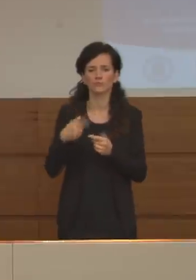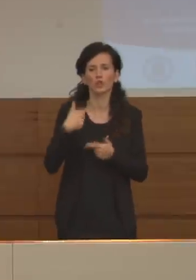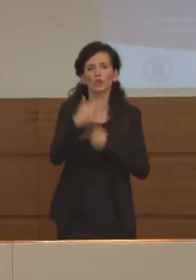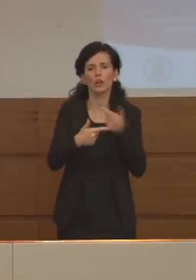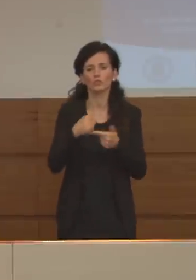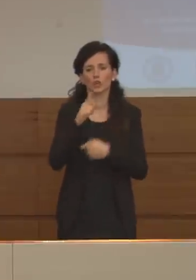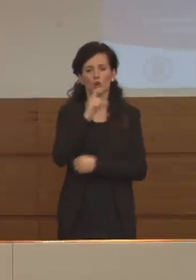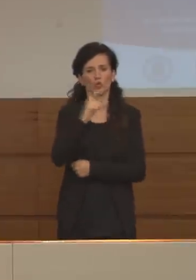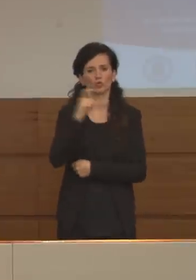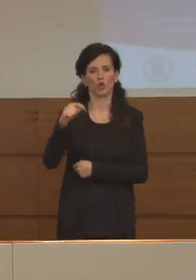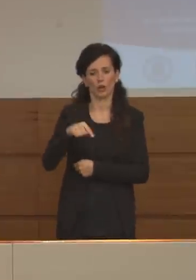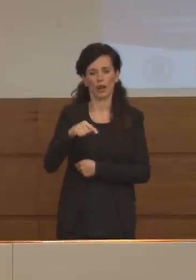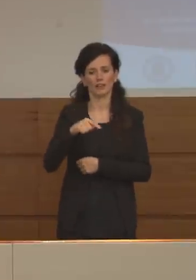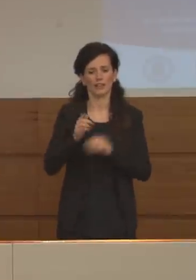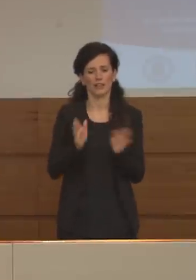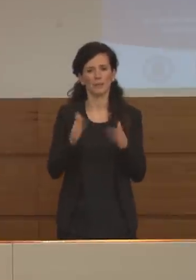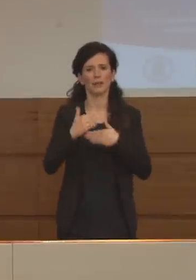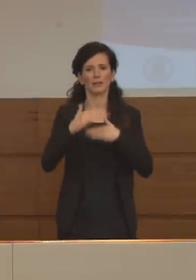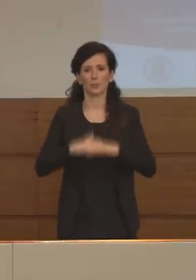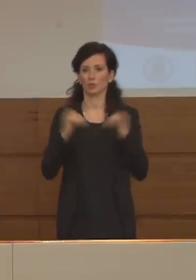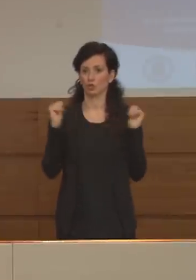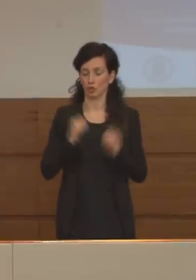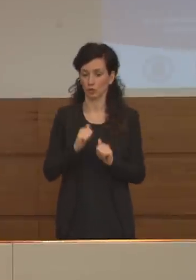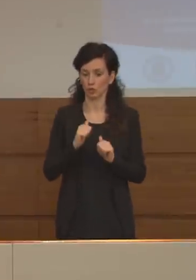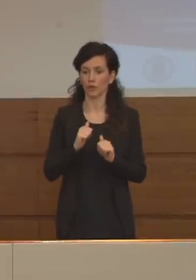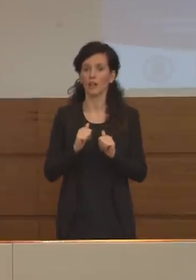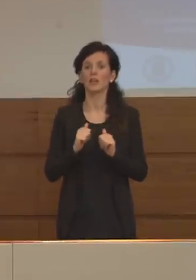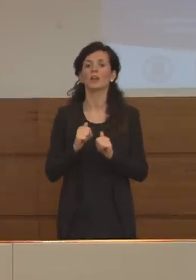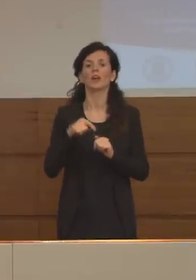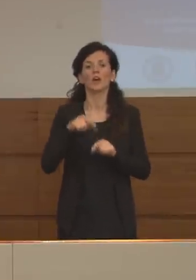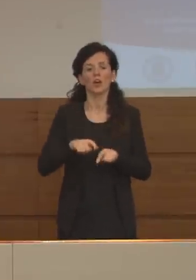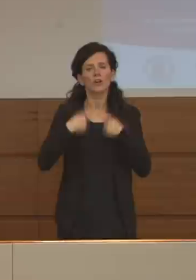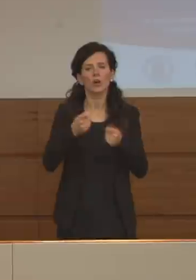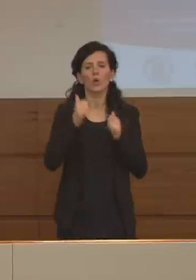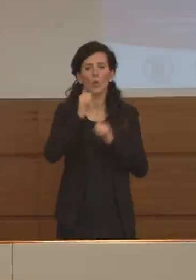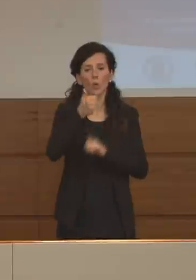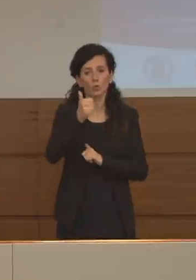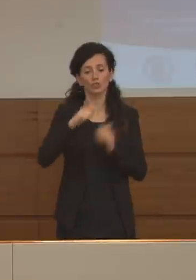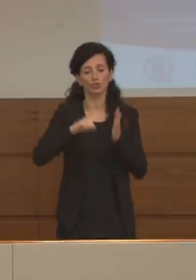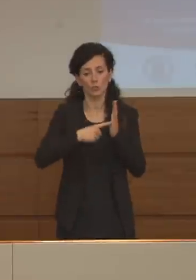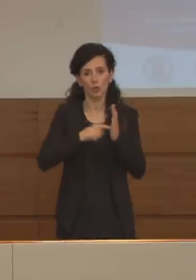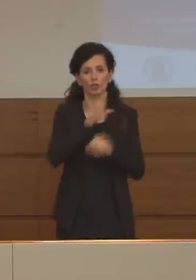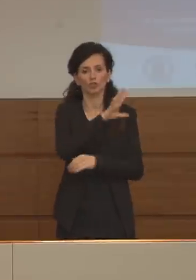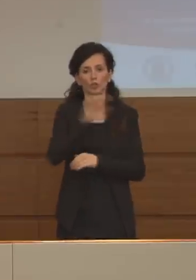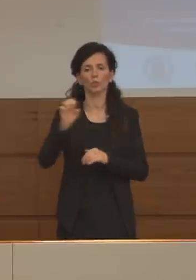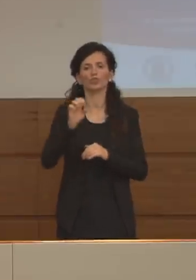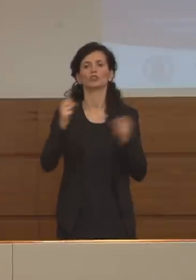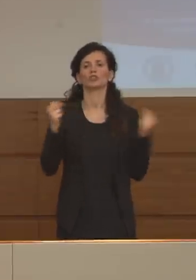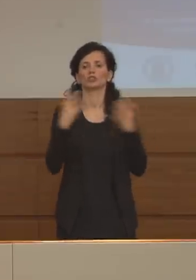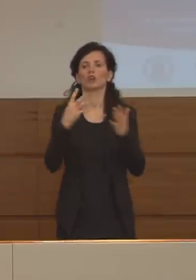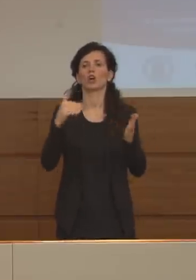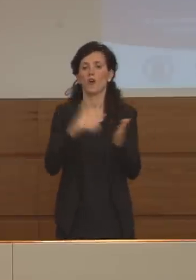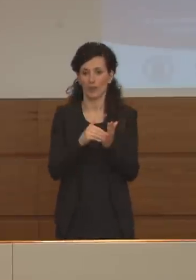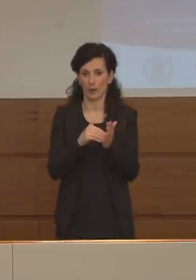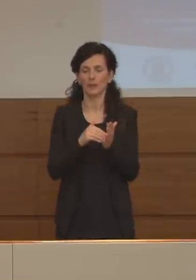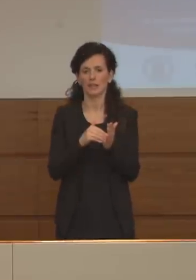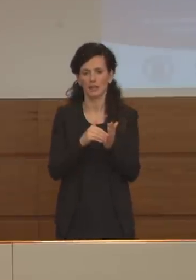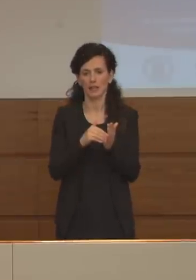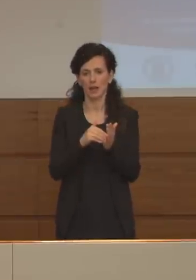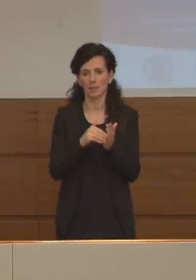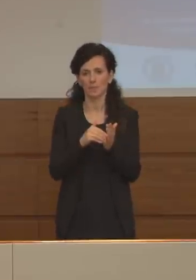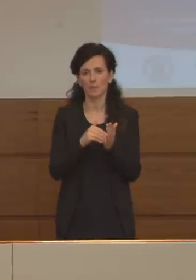e rispetto a ieri sono stati spesi in totale 11 milioni 519 mila con un incremento